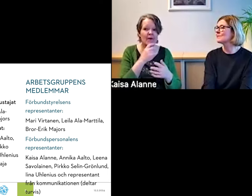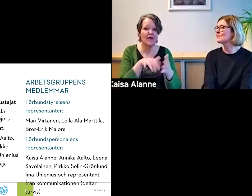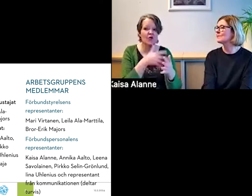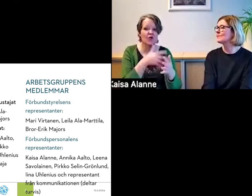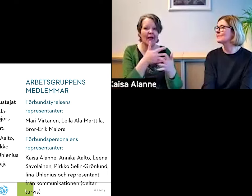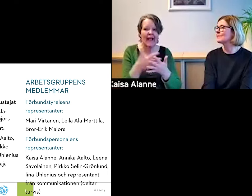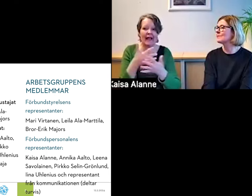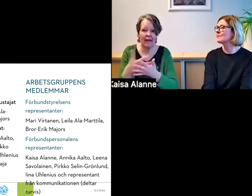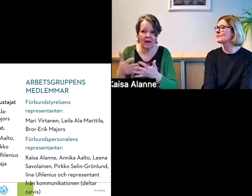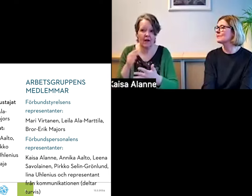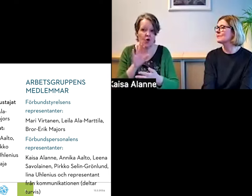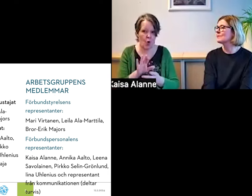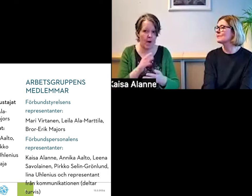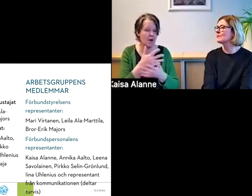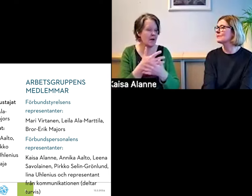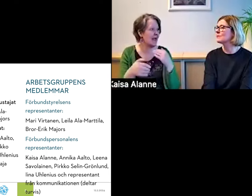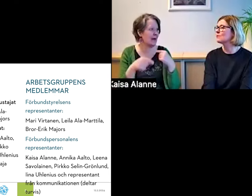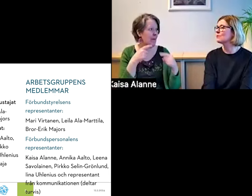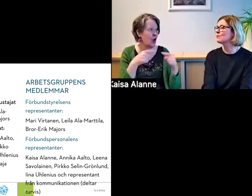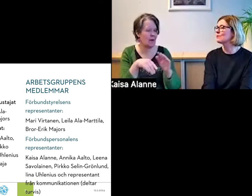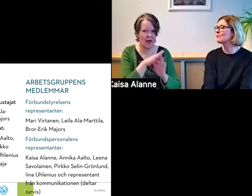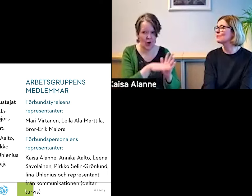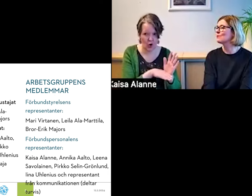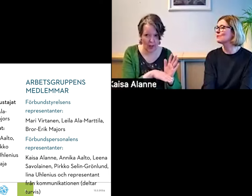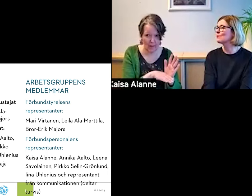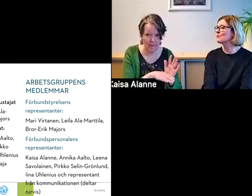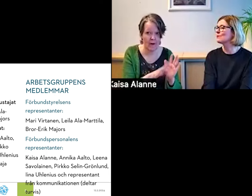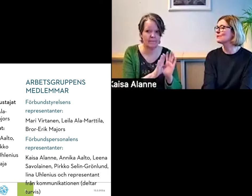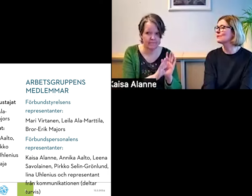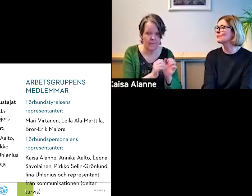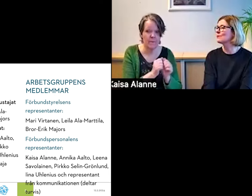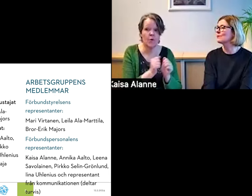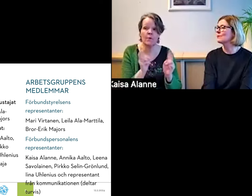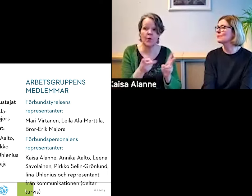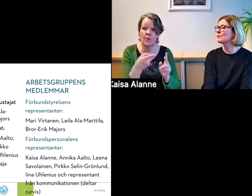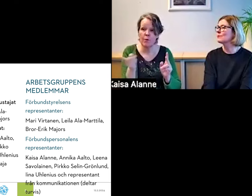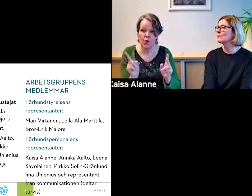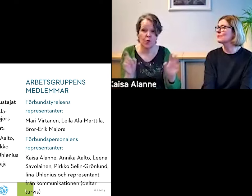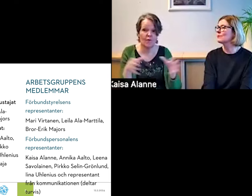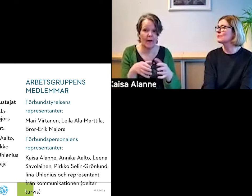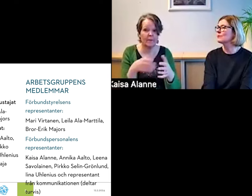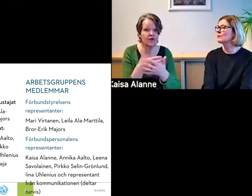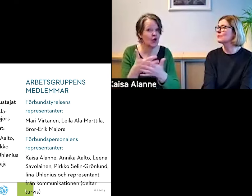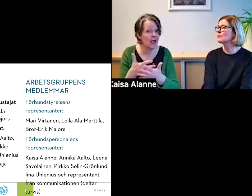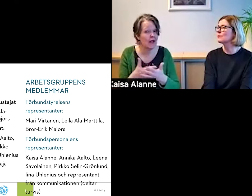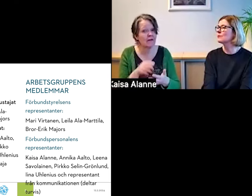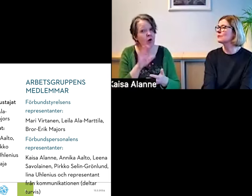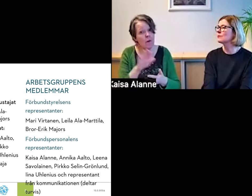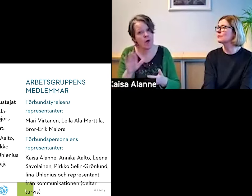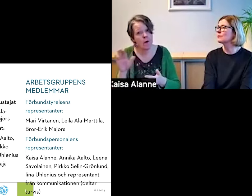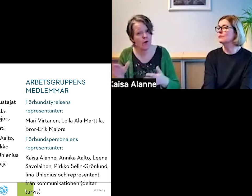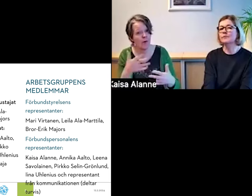niin siitähän on keskusteltu meillä täällä paljon, siis puhun viittomakielten kielipoliittisesta ohjelmasta, eli Kuurojenliiton